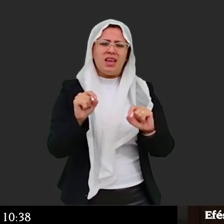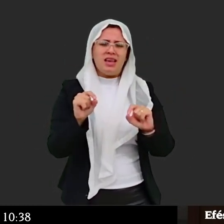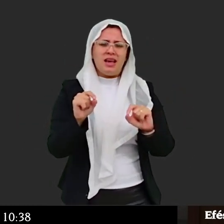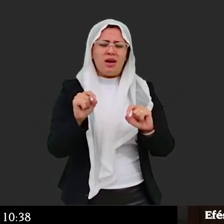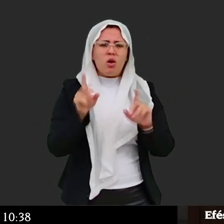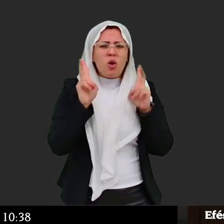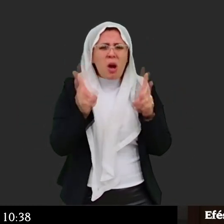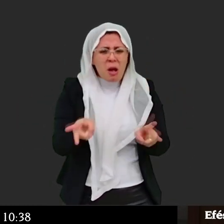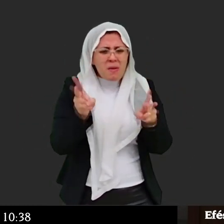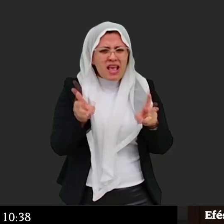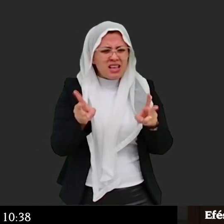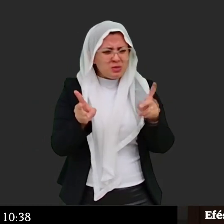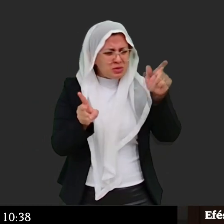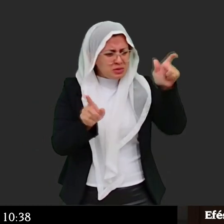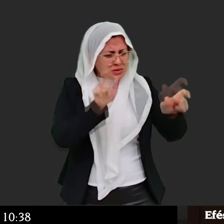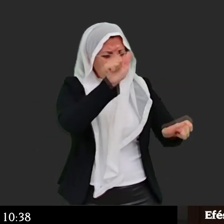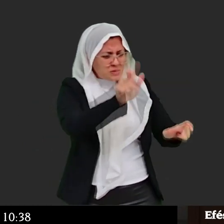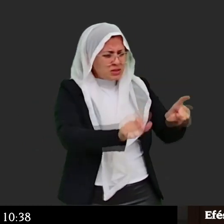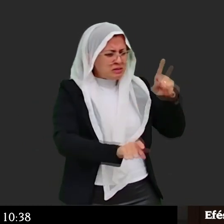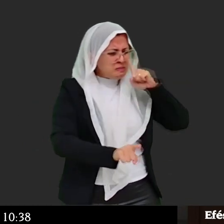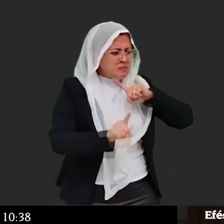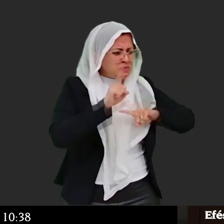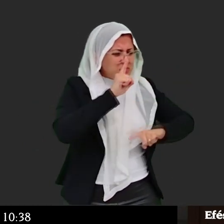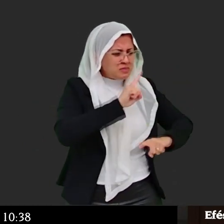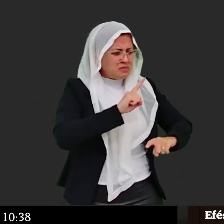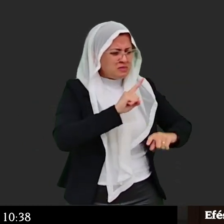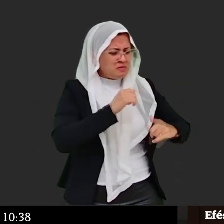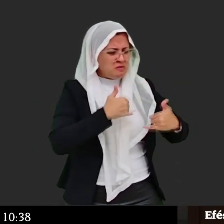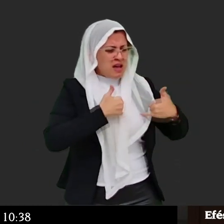gentios, na vaidade do seu sentido,